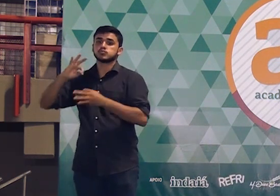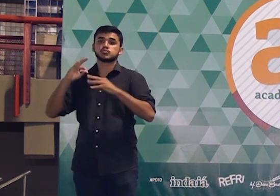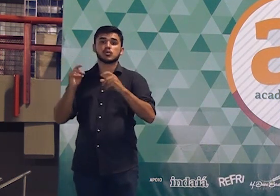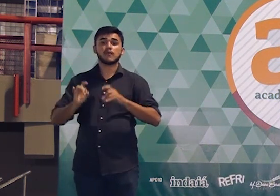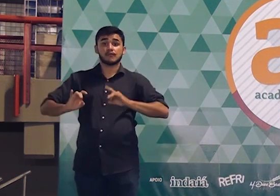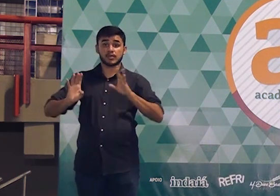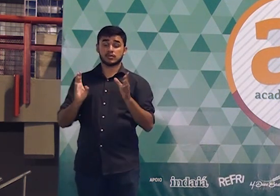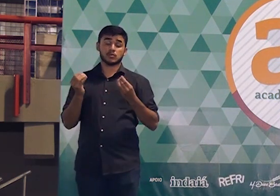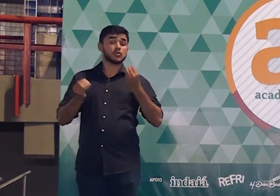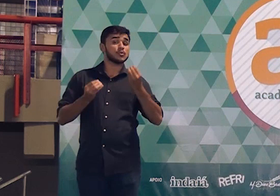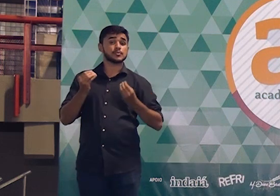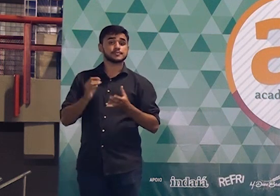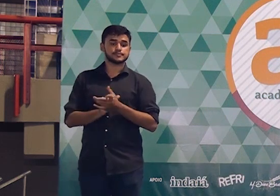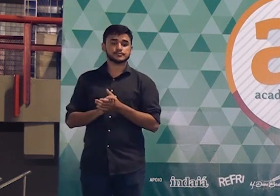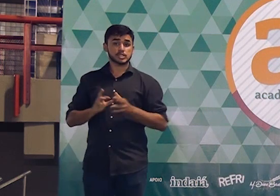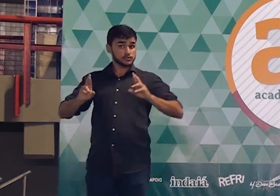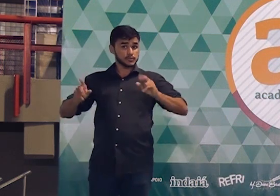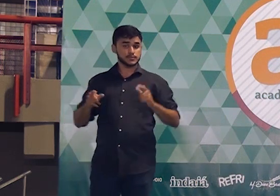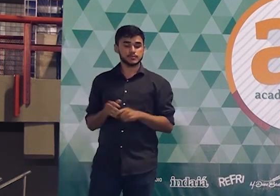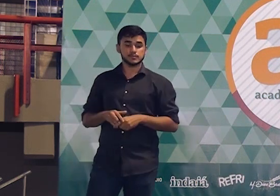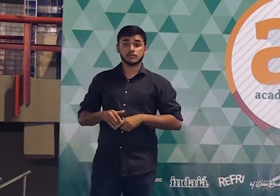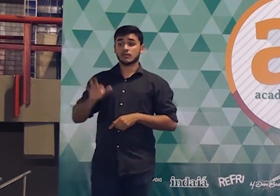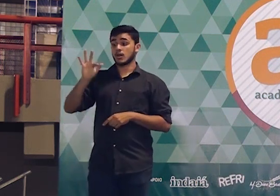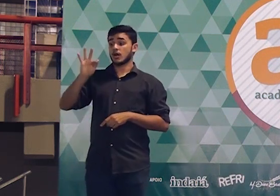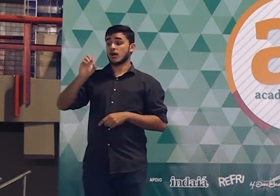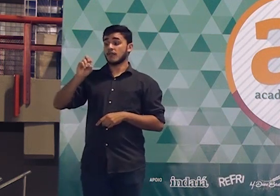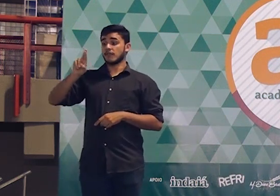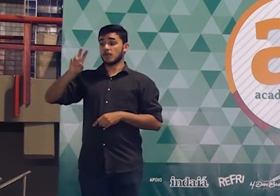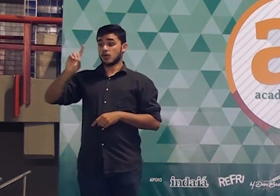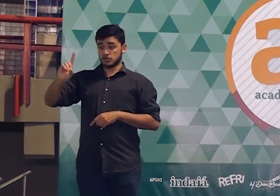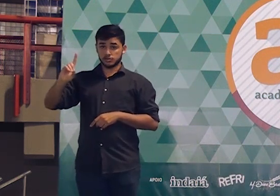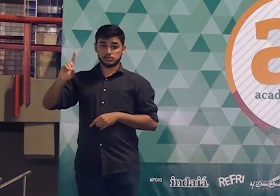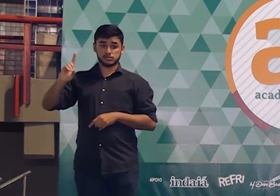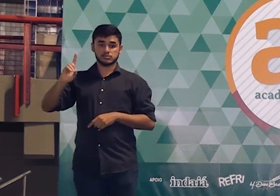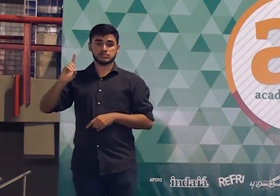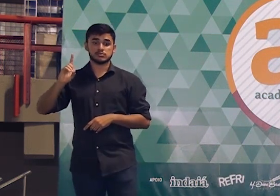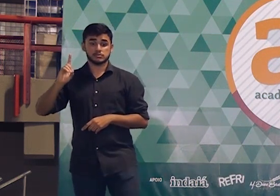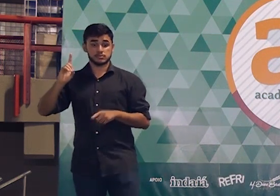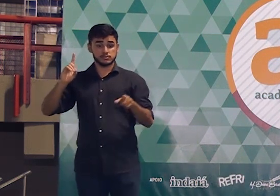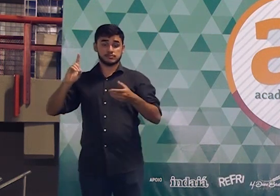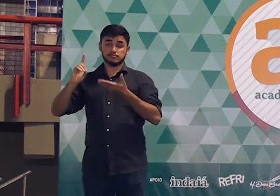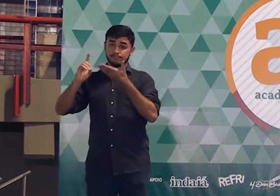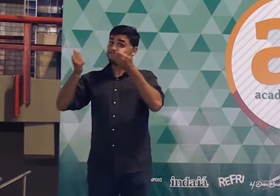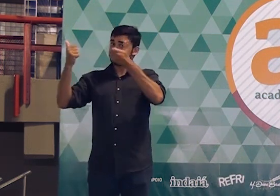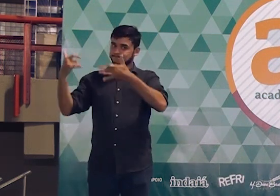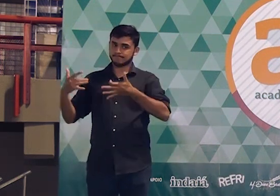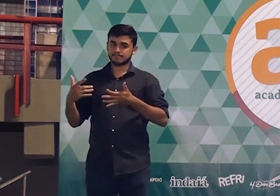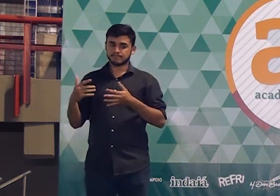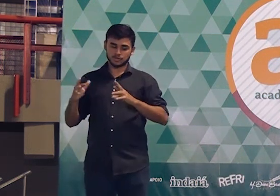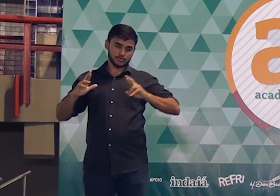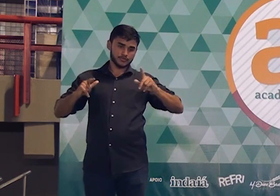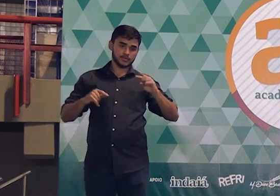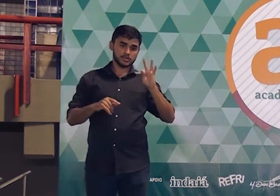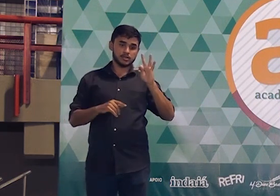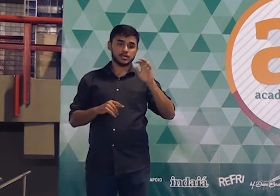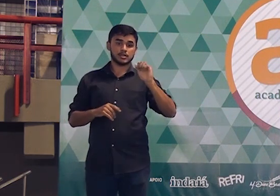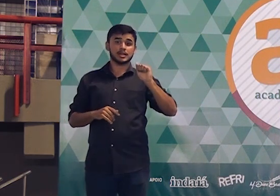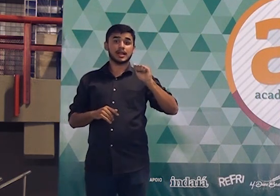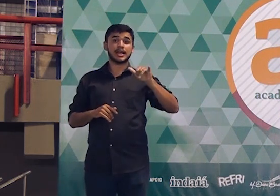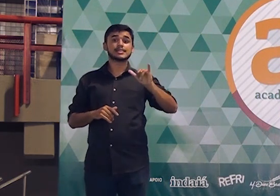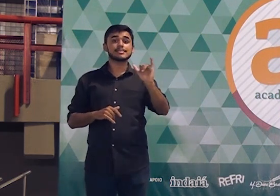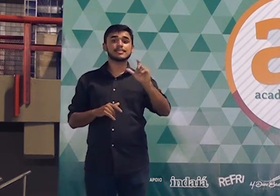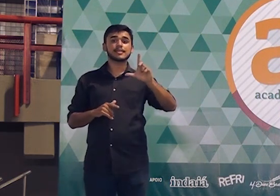diferença? A grande diferença do Fordismo, que a gente vai falar na sequência, para o Taylorismo,